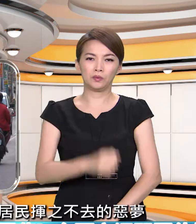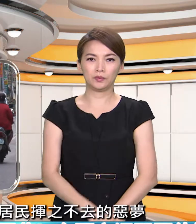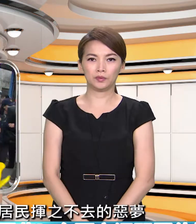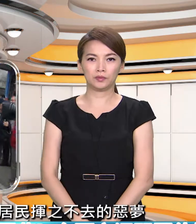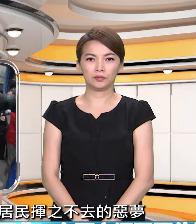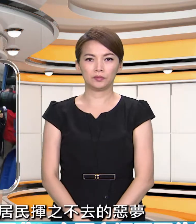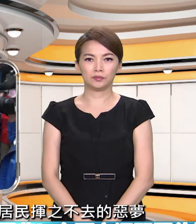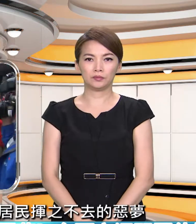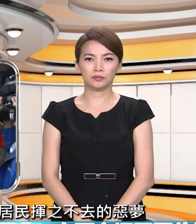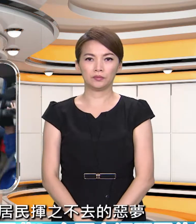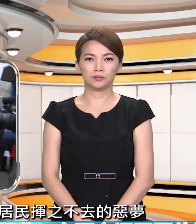梦。